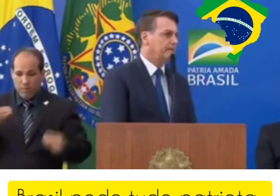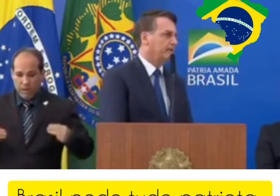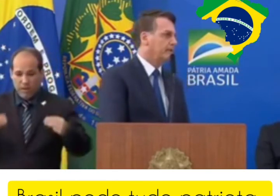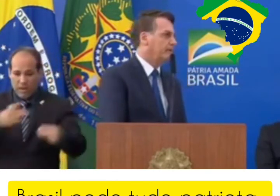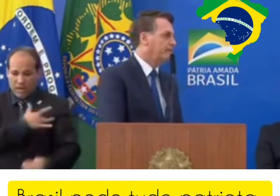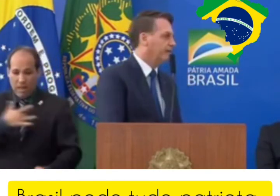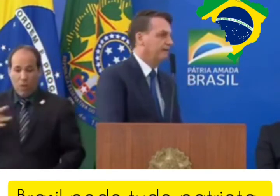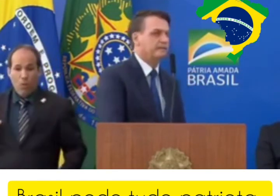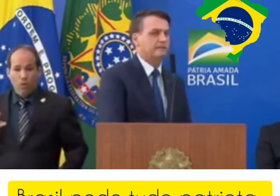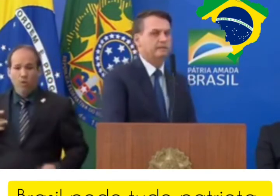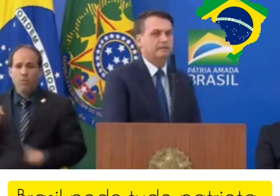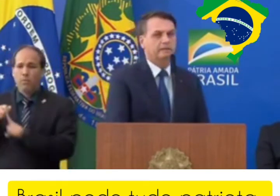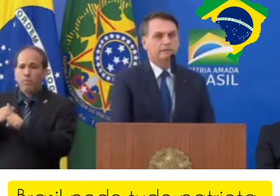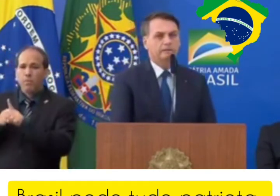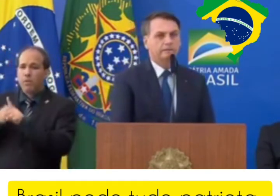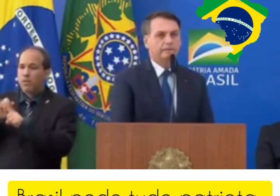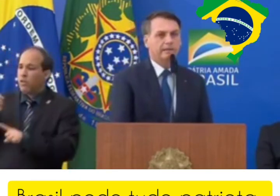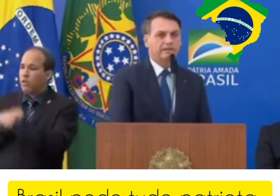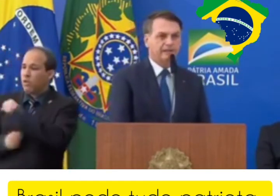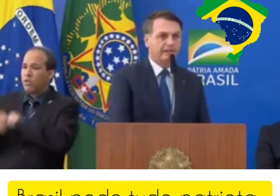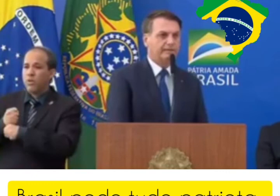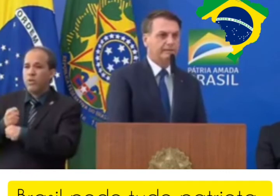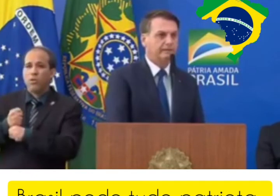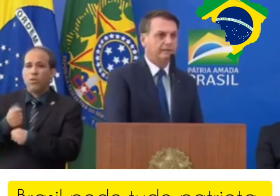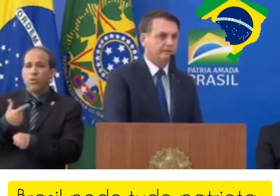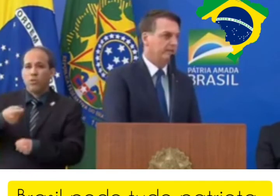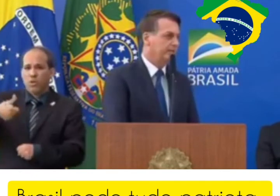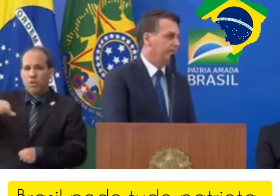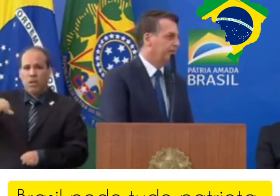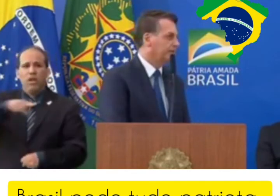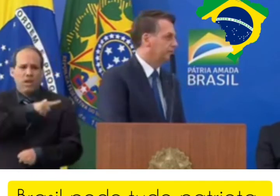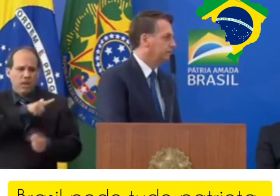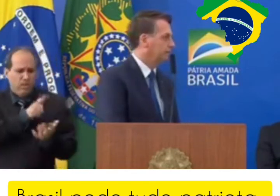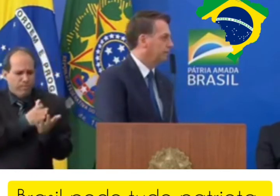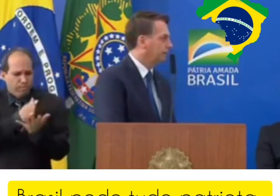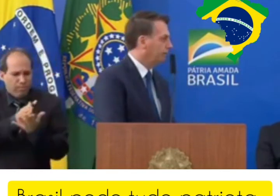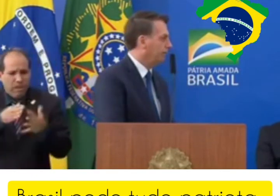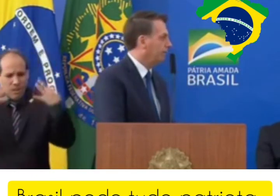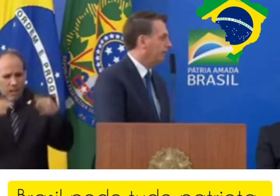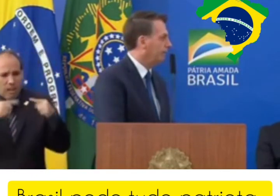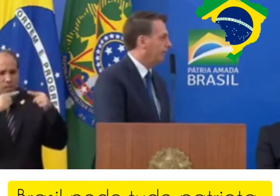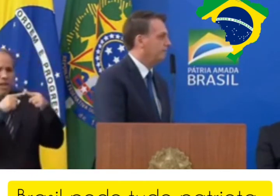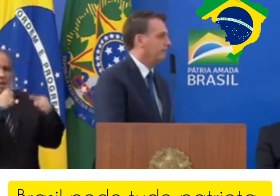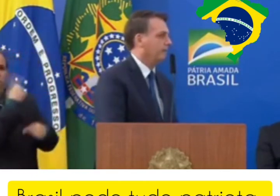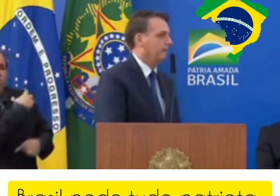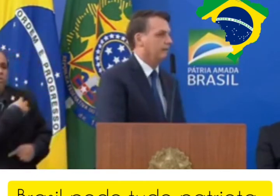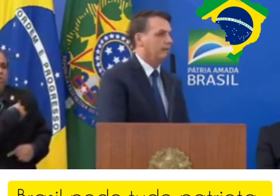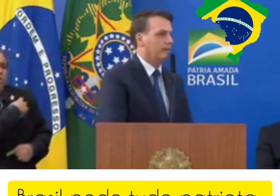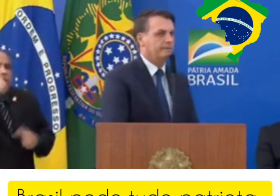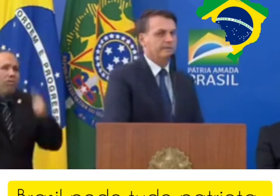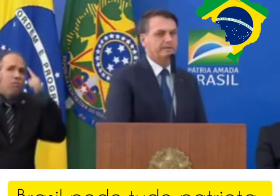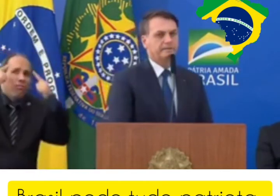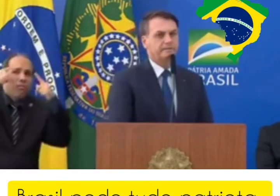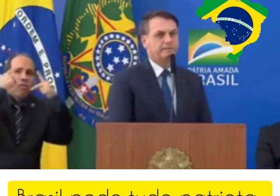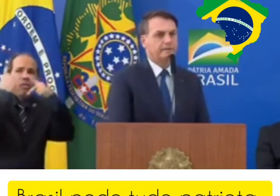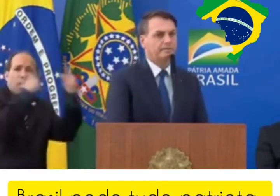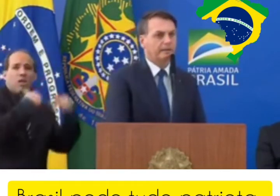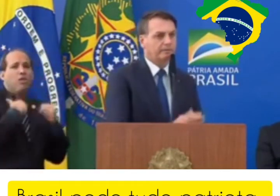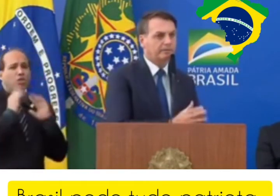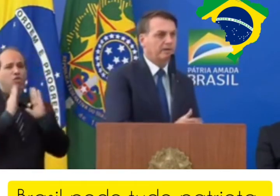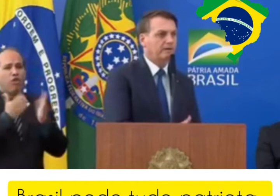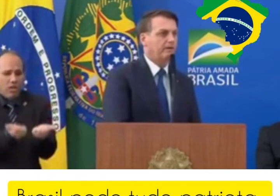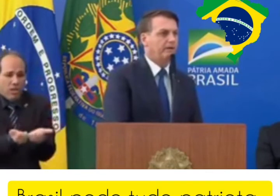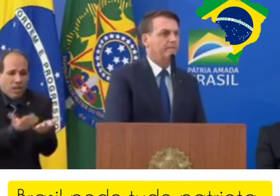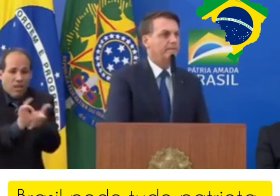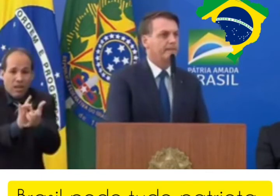Tenho certeza que ele fez o que ele achava que tinha que ser feito. Que eu dei liberdade aos ministros